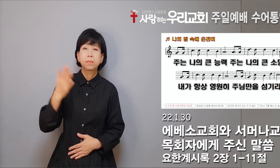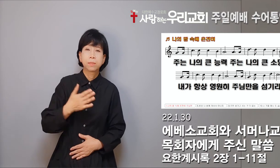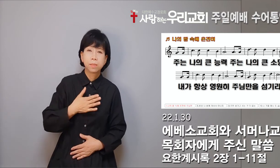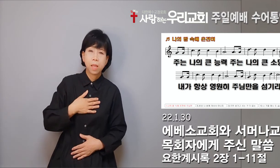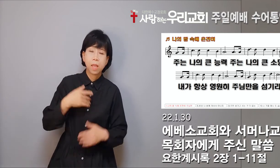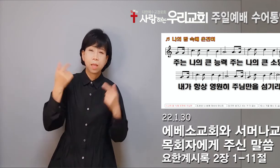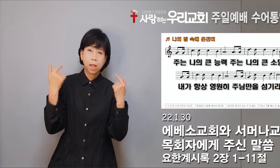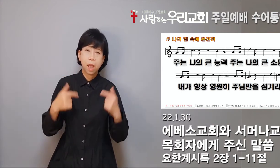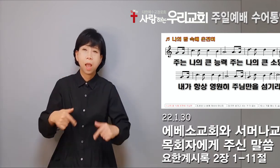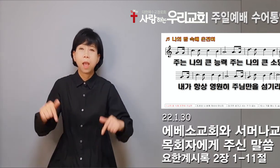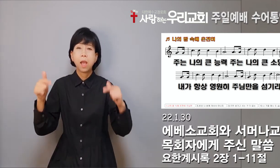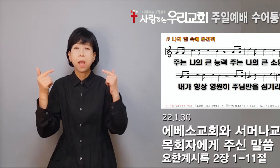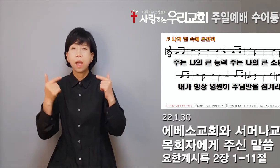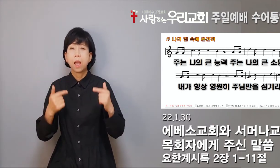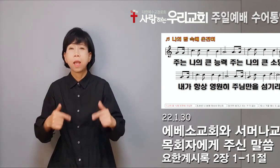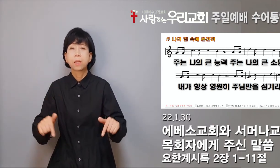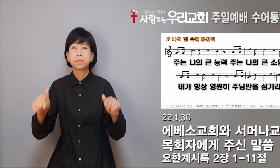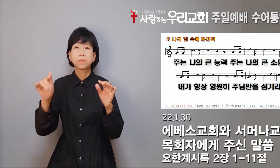소망,